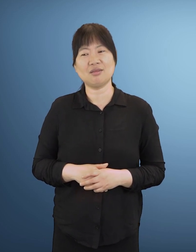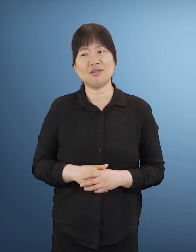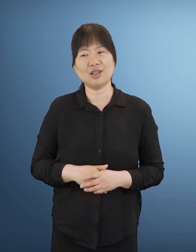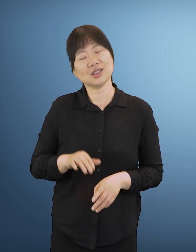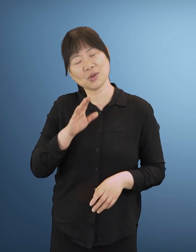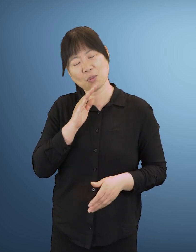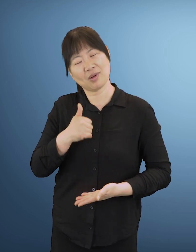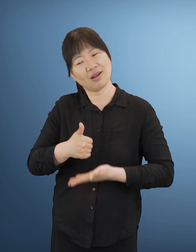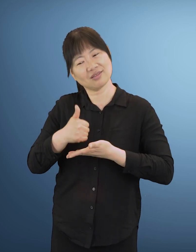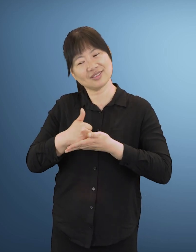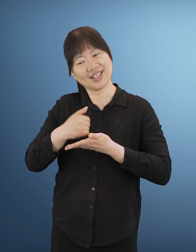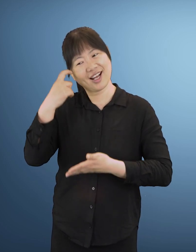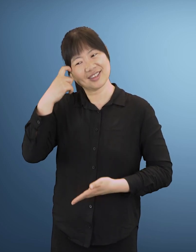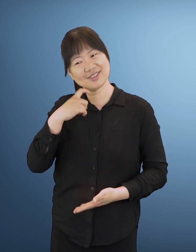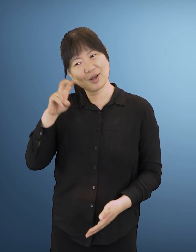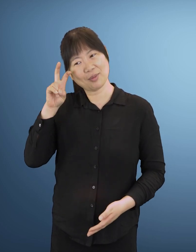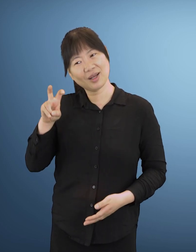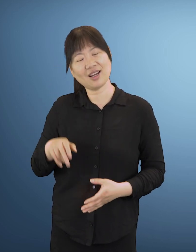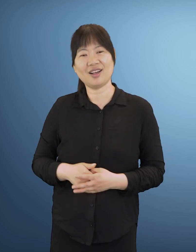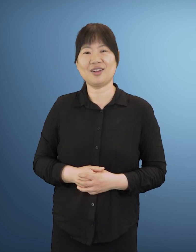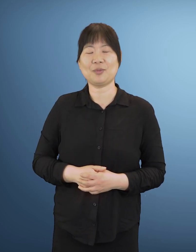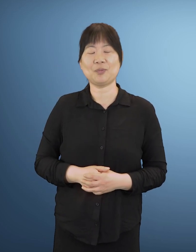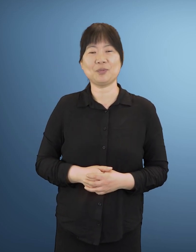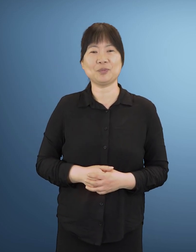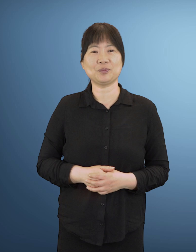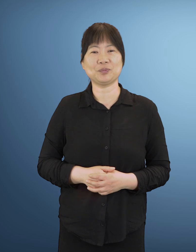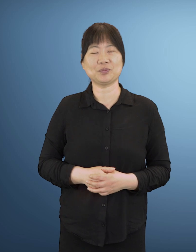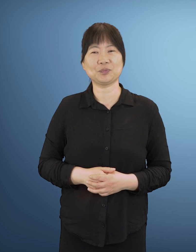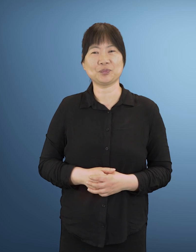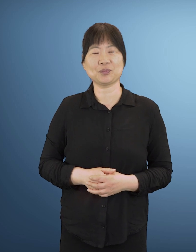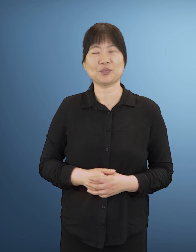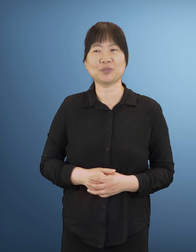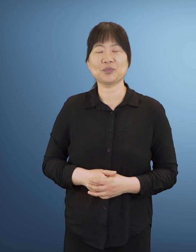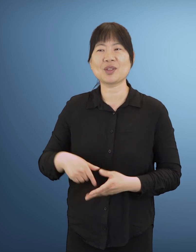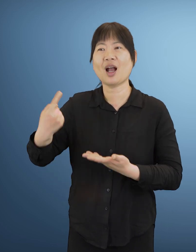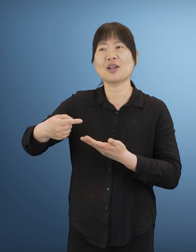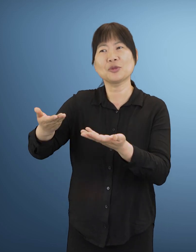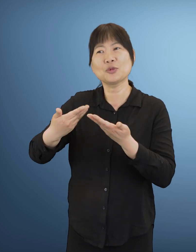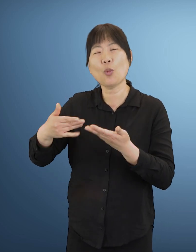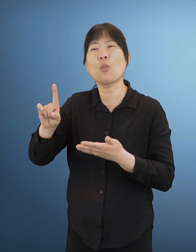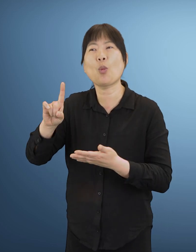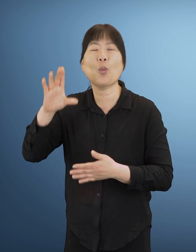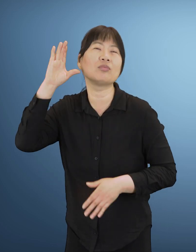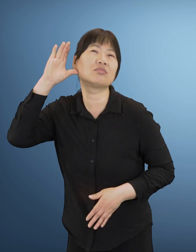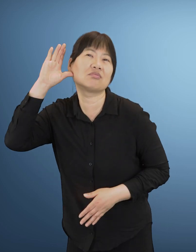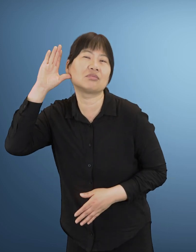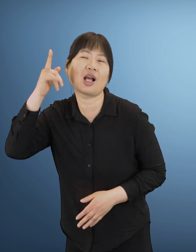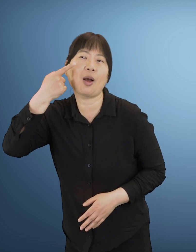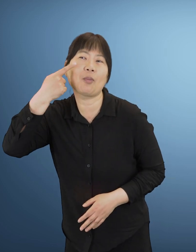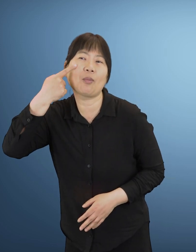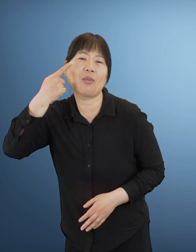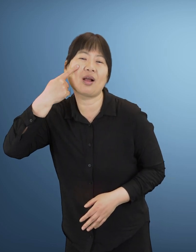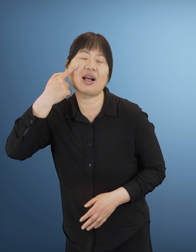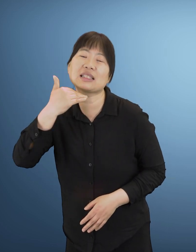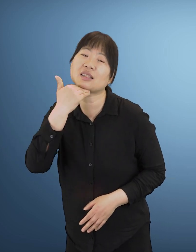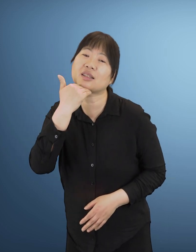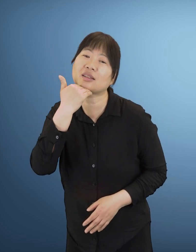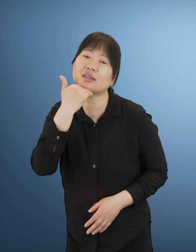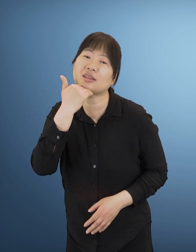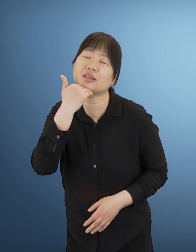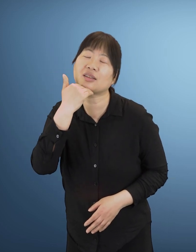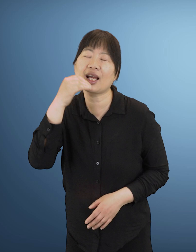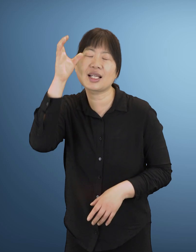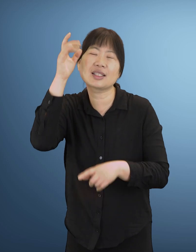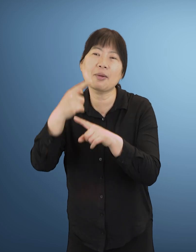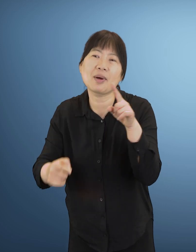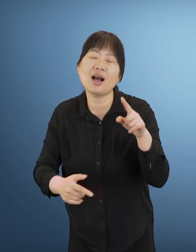기특해 보였을까요? 아, 그래, 뭐 무슨 가르침을 하나 한번 들어나 보자 하고 이제 기대